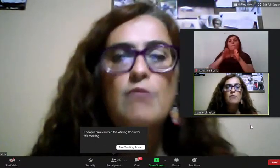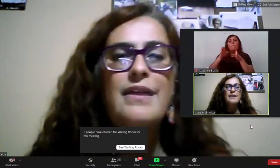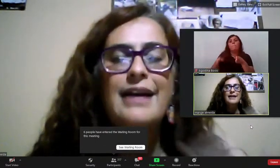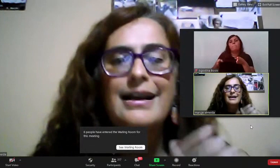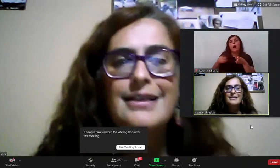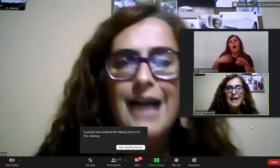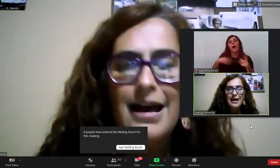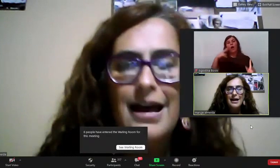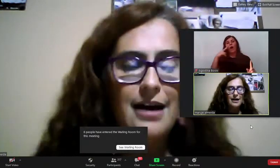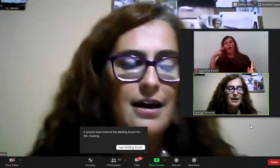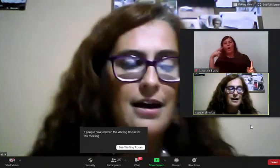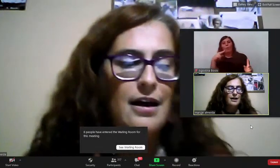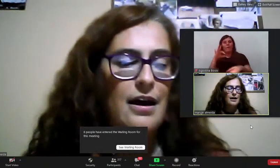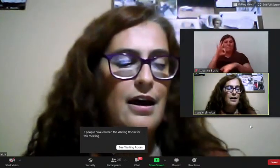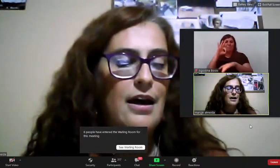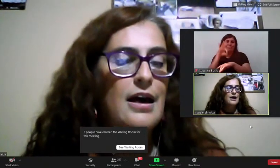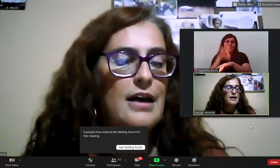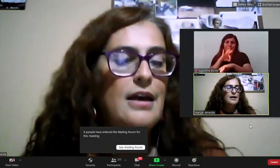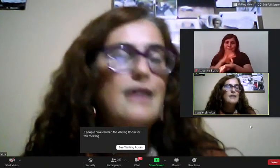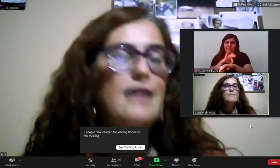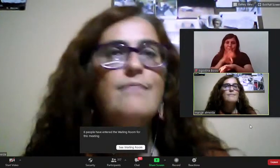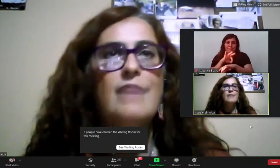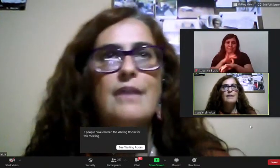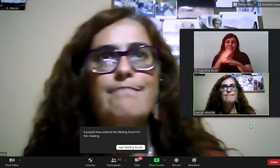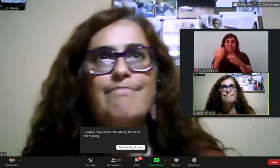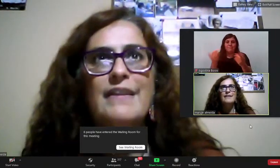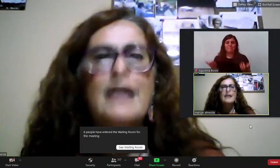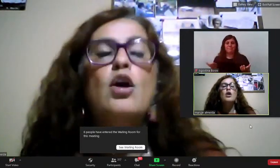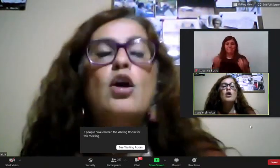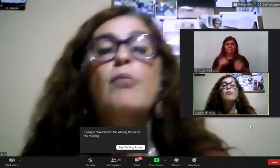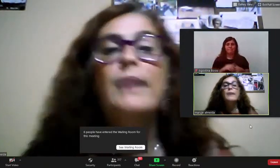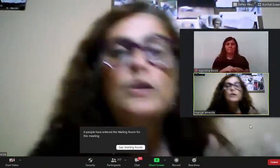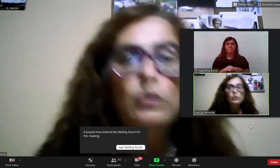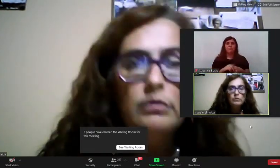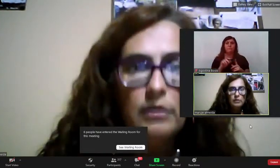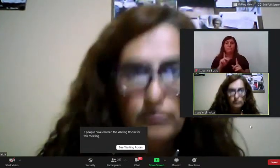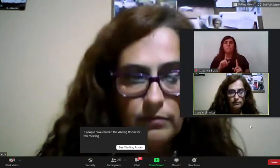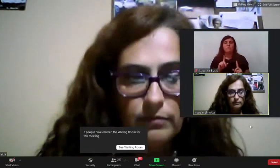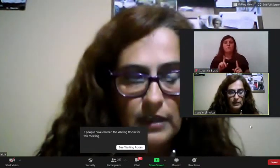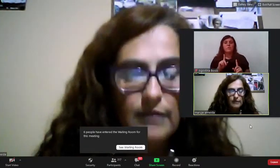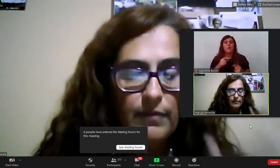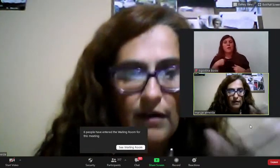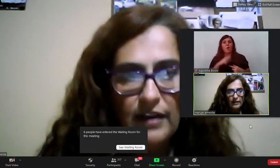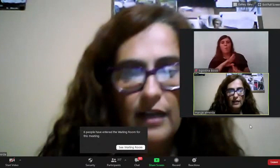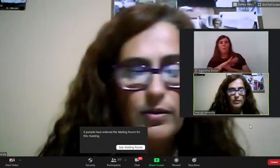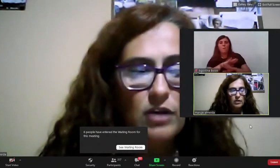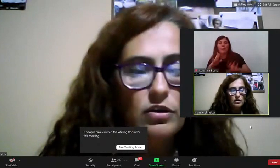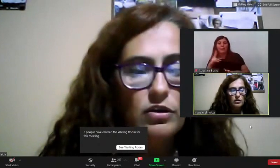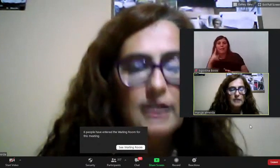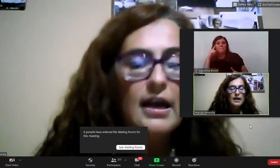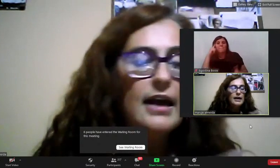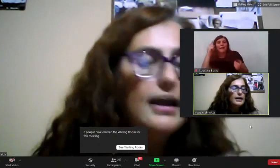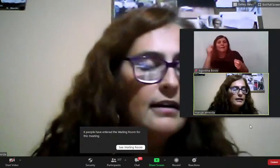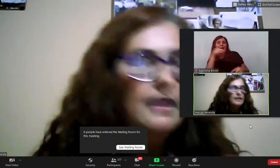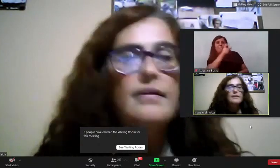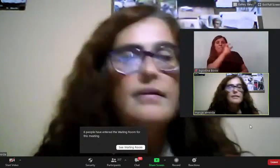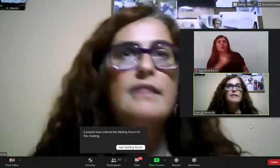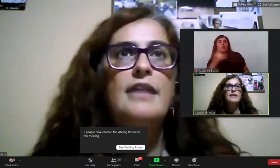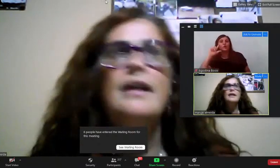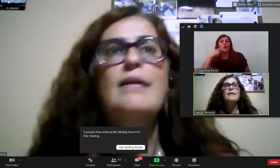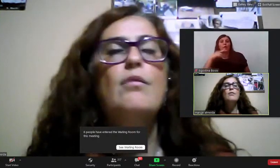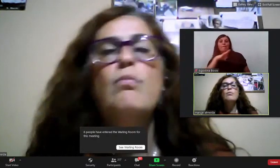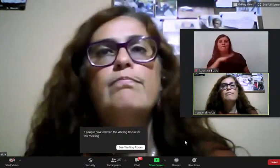visión medicalizada y de incompletud, ¿sí?, frente a las personas sordas,